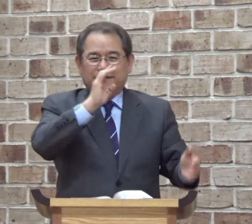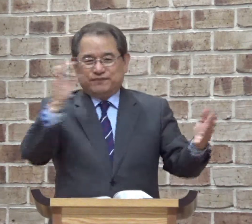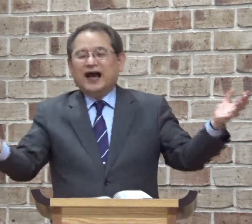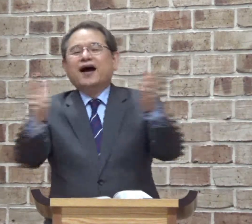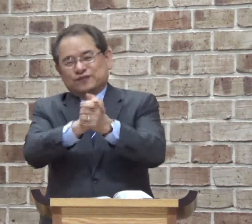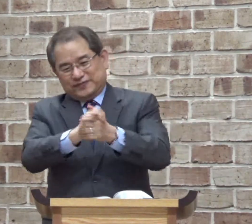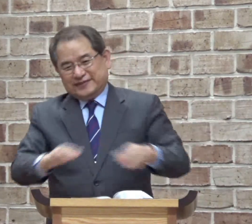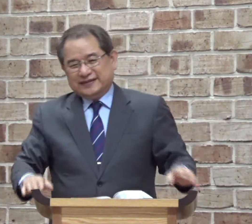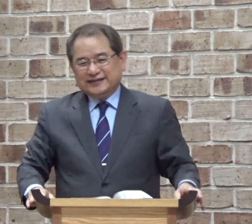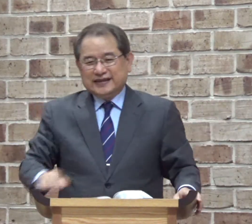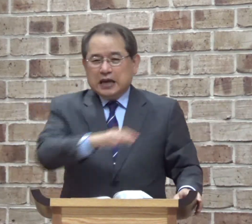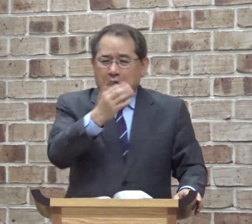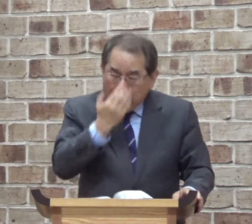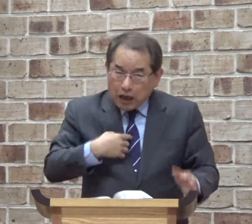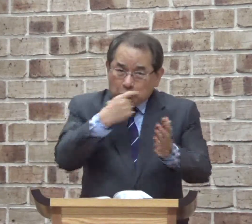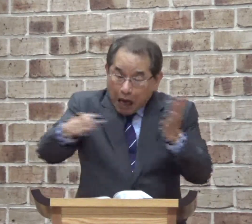겸손은 내가 손에 있는 것 같습니까?